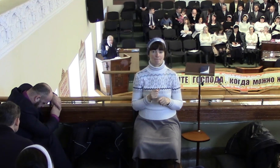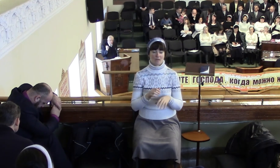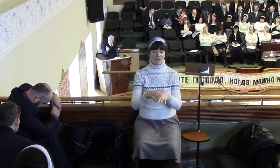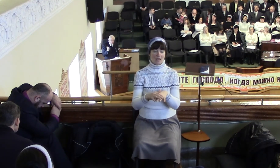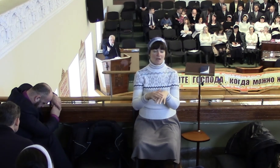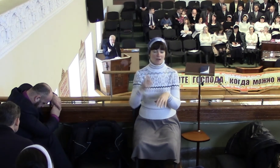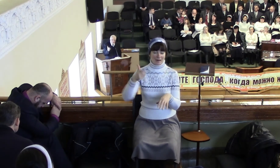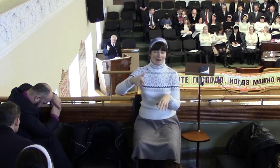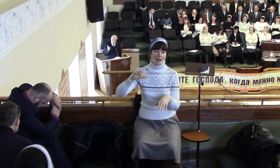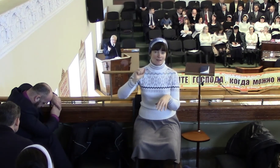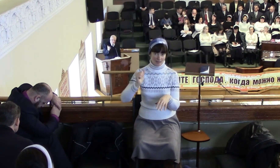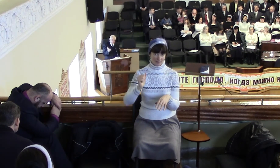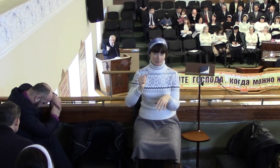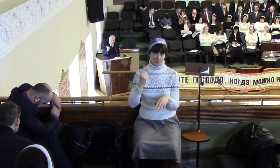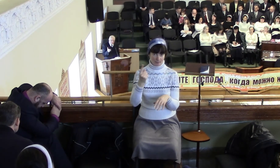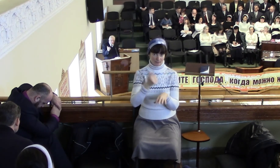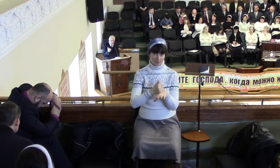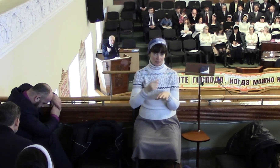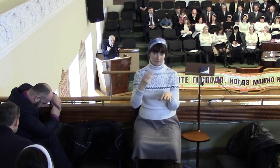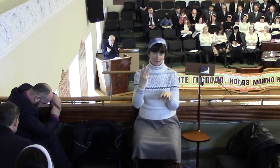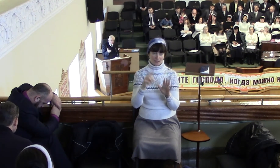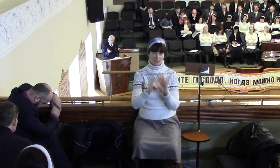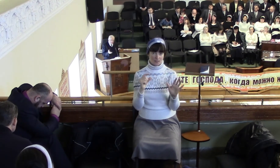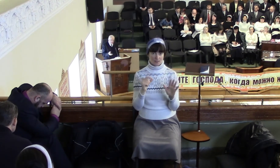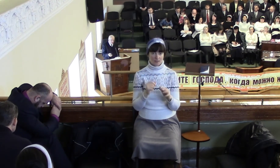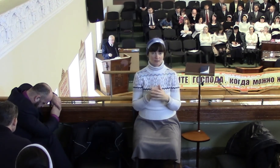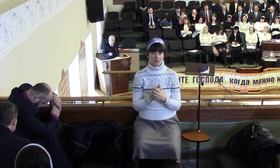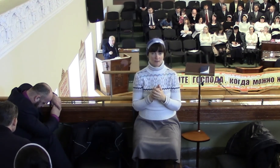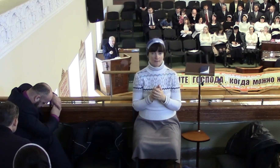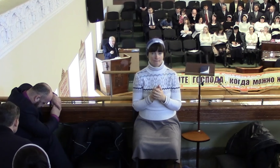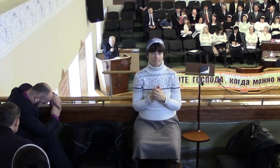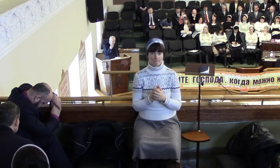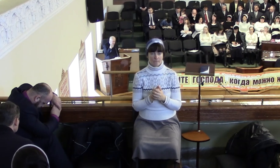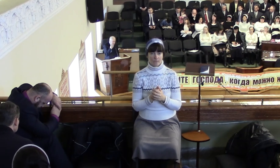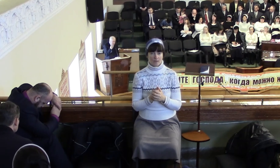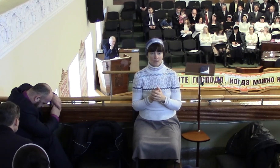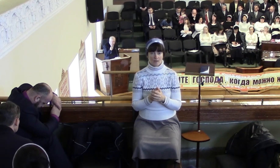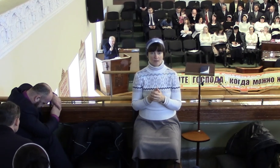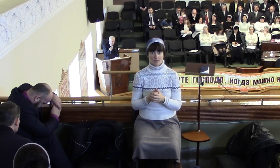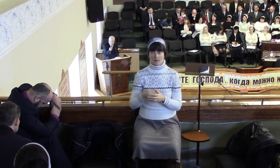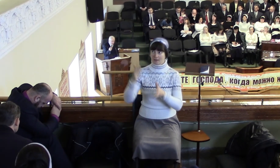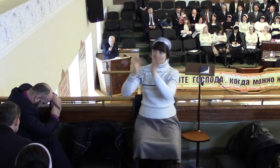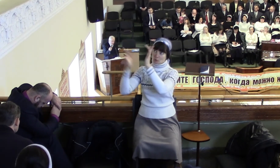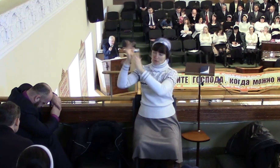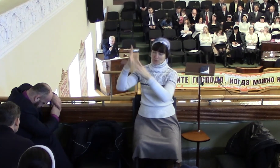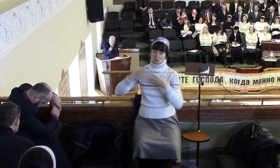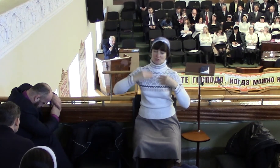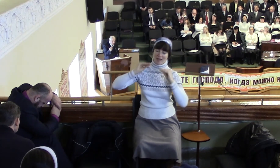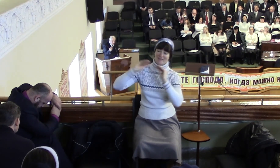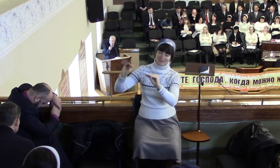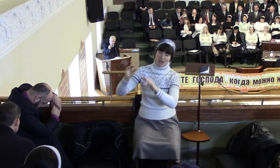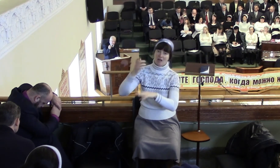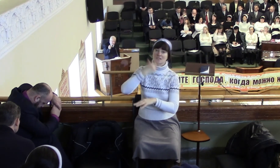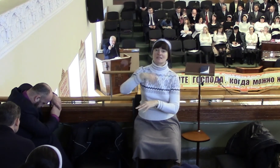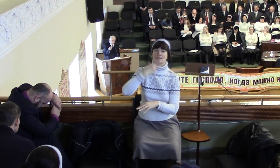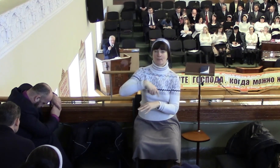Благодать вам и мир от Бога и Отца Господа нашего Иисуса Христа, который отдал себя, обратите